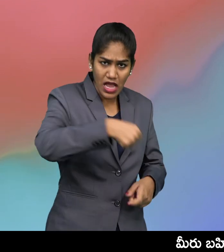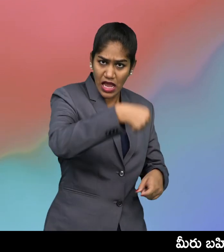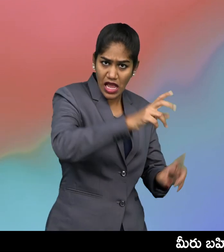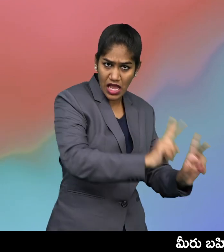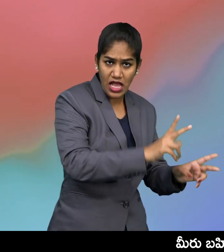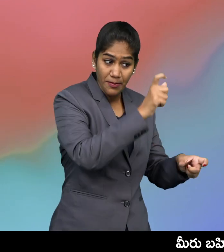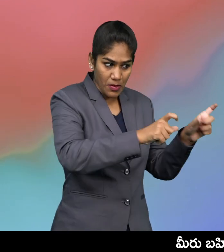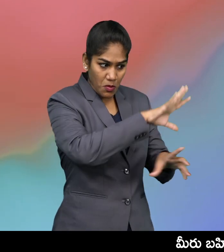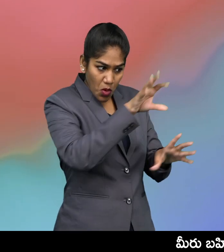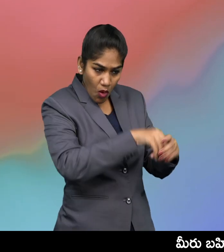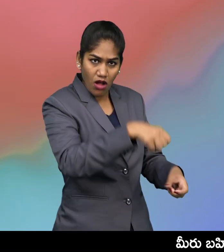పబ్లిక్ ట్రాన్స్పోర్టులో